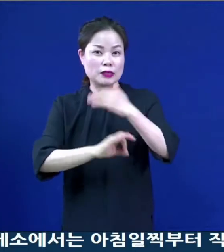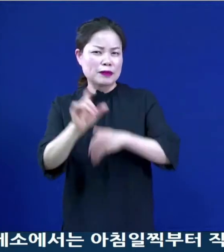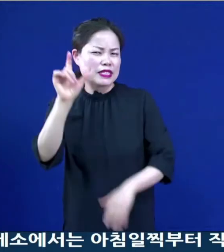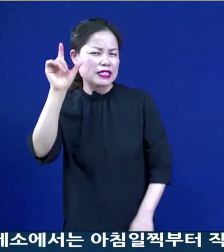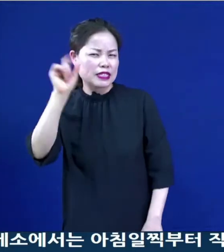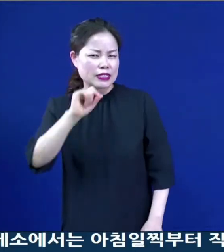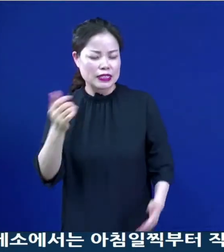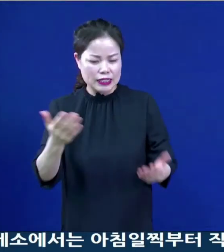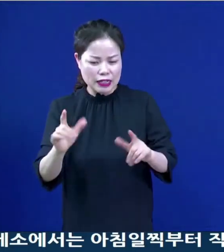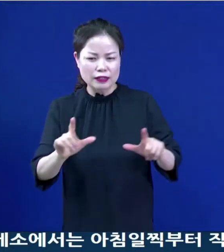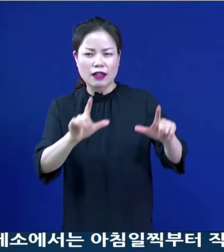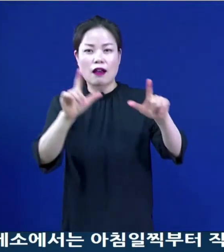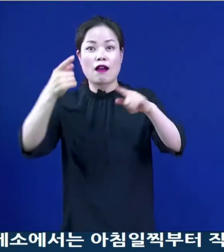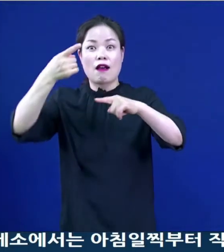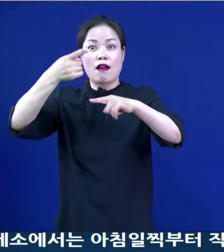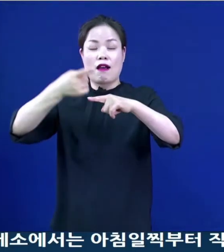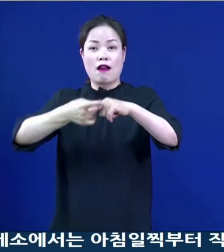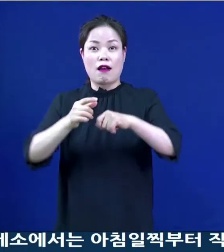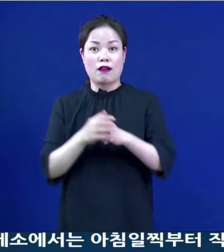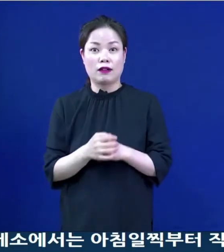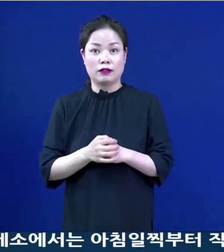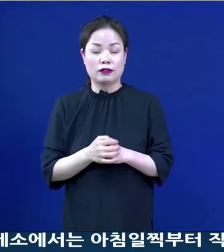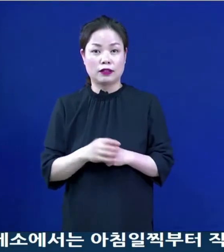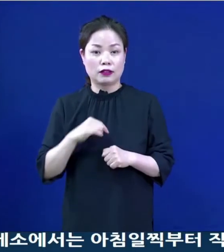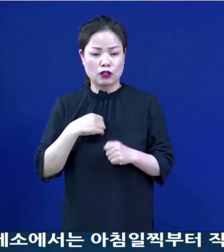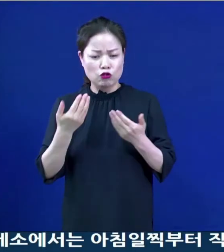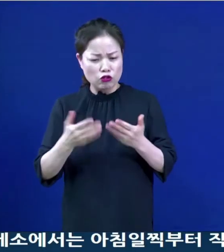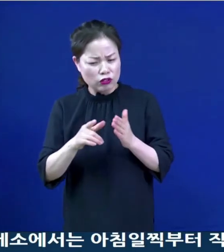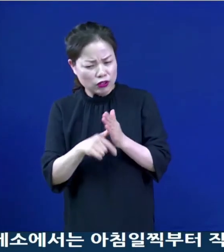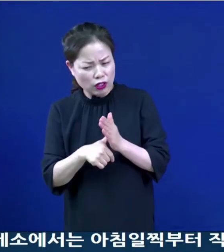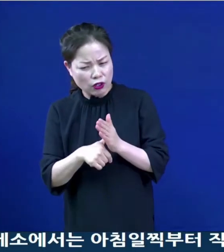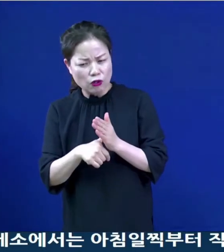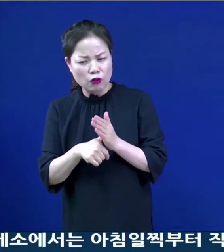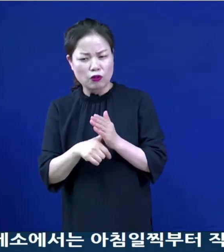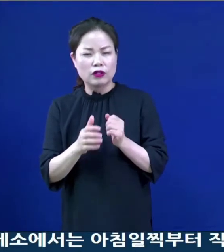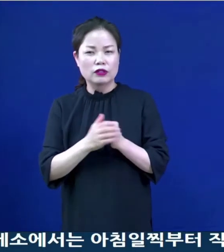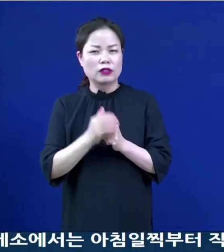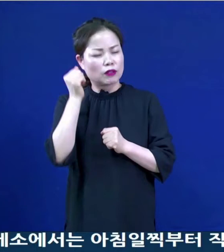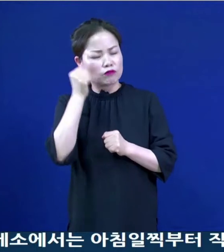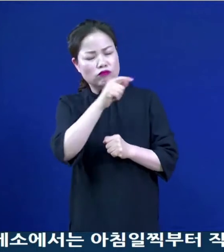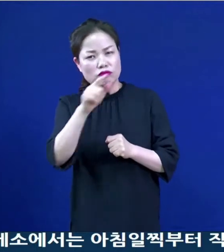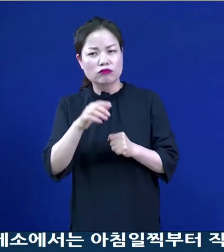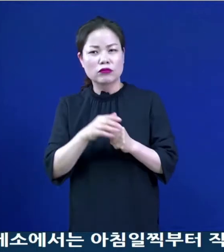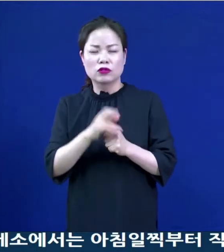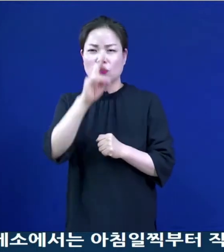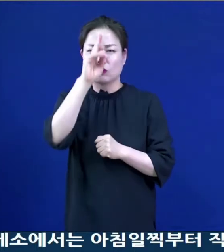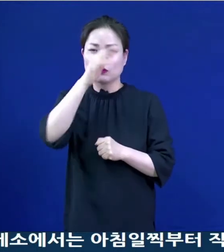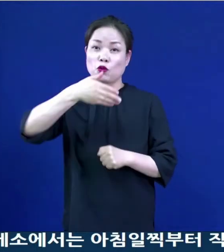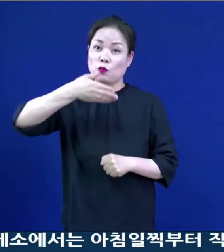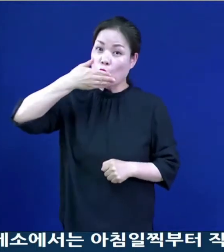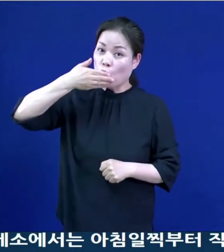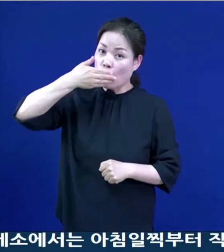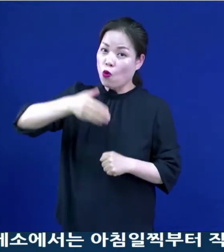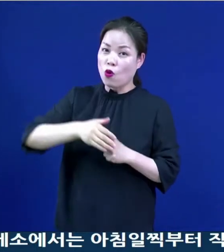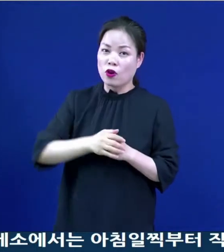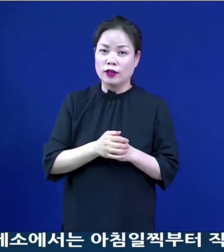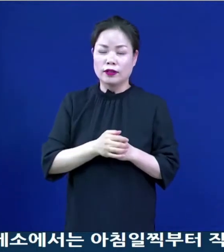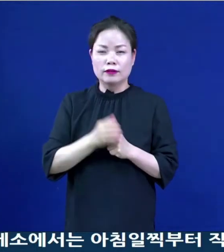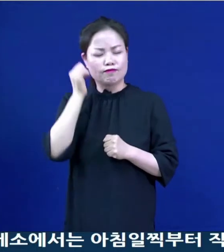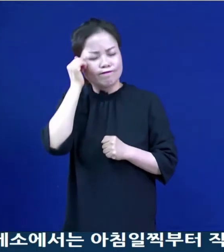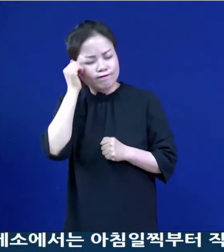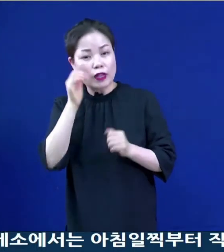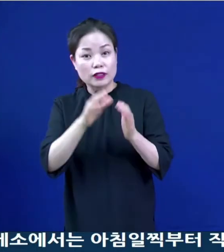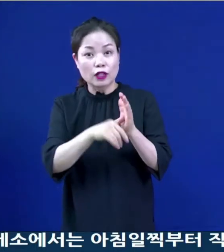일찍 직장 생활을 하다가 그 자기 이제 쉬는 시간에 뭐 오침도 하고 이런 시간에 점심도 먹고 이런 시간에